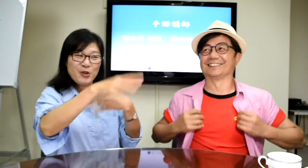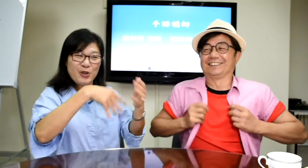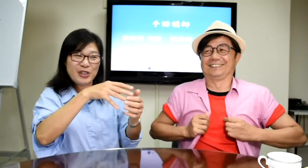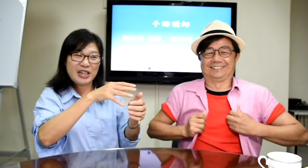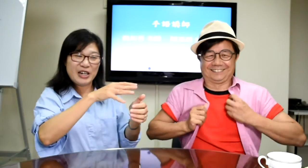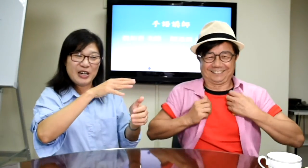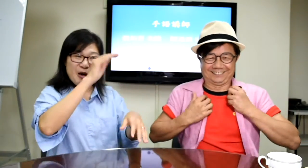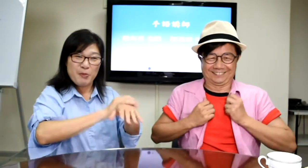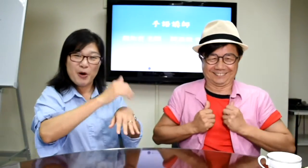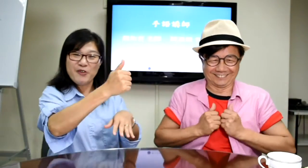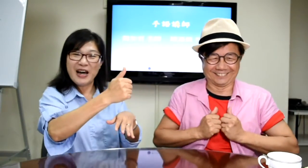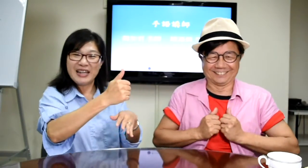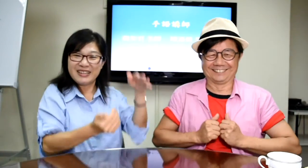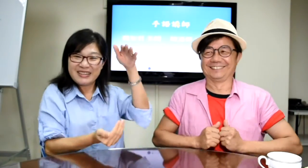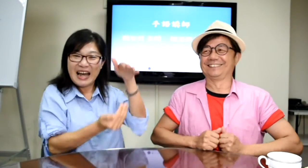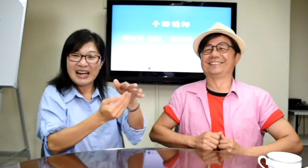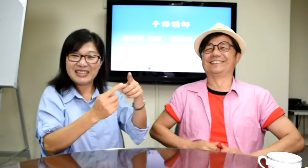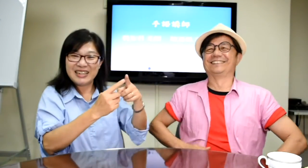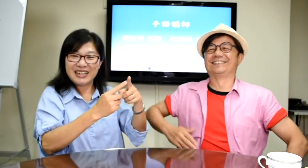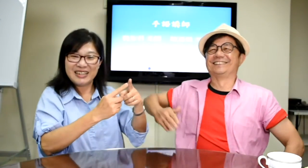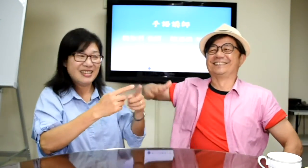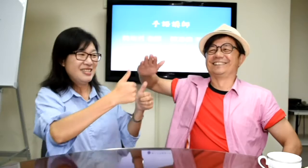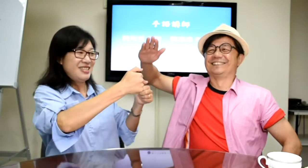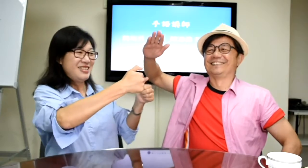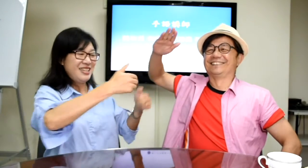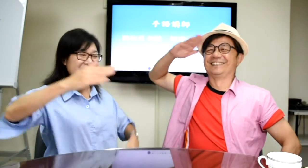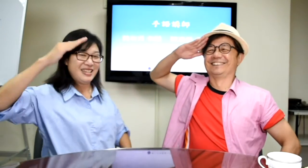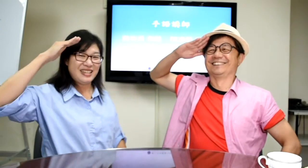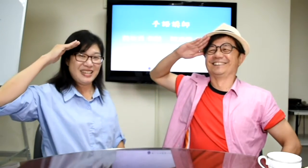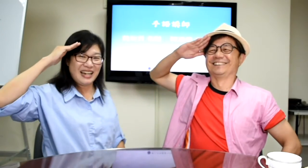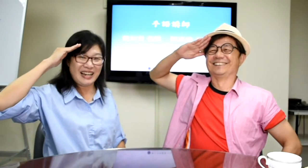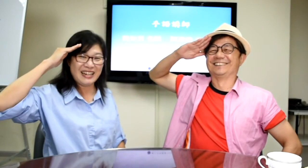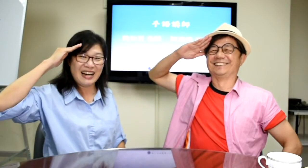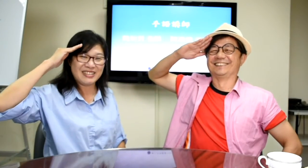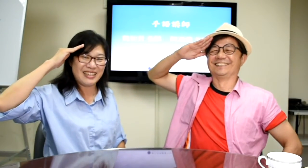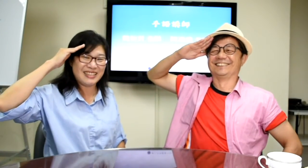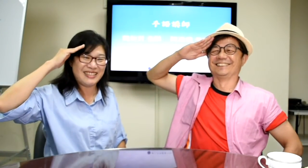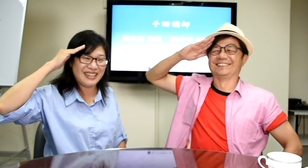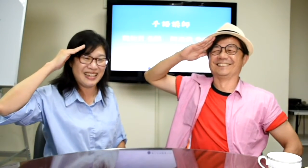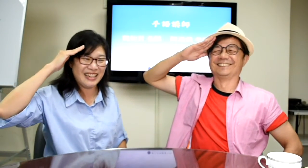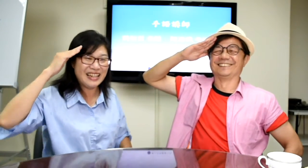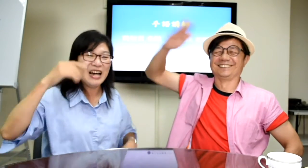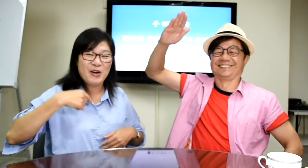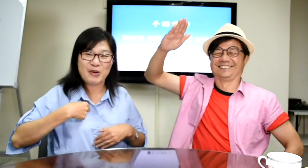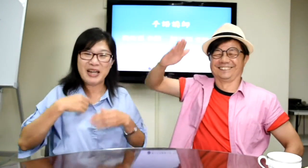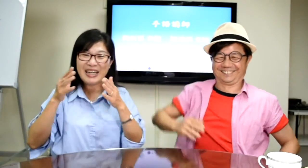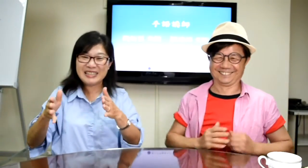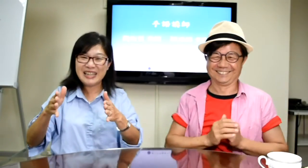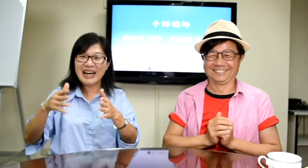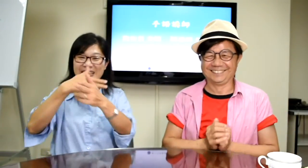的模范的达人致敬，来跟老师敬礼。我们也向